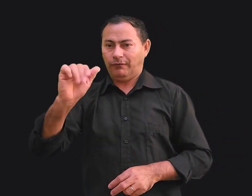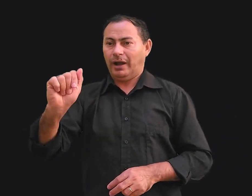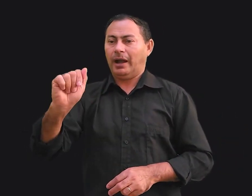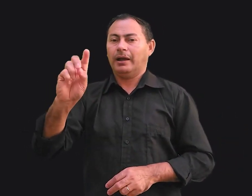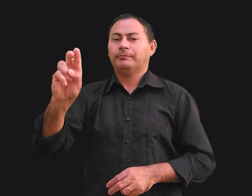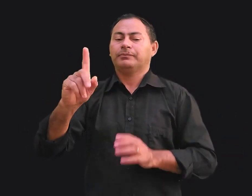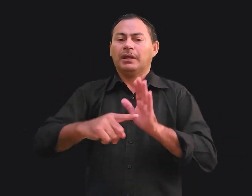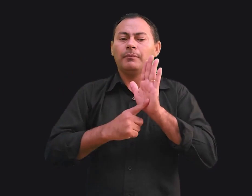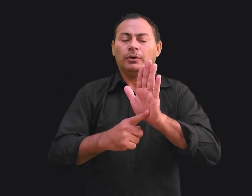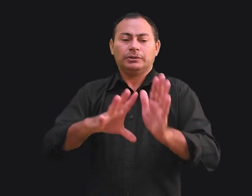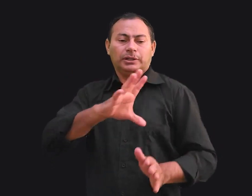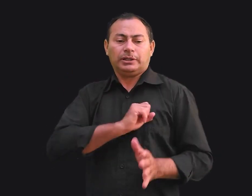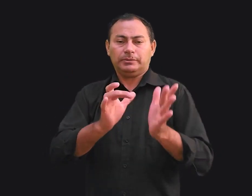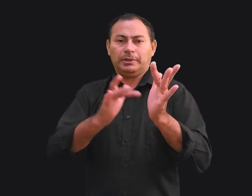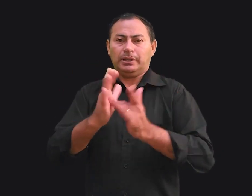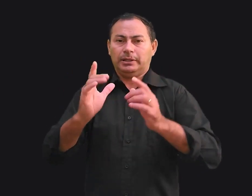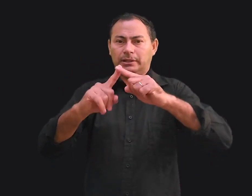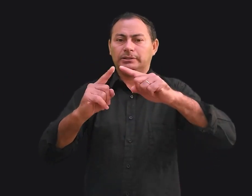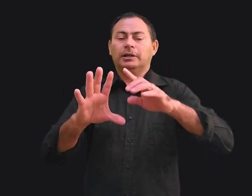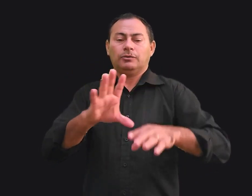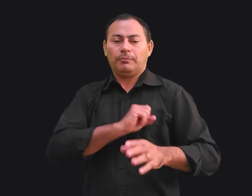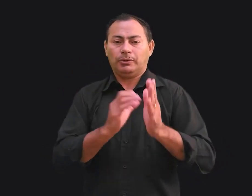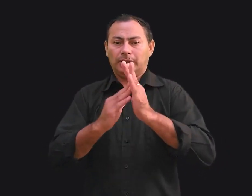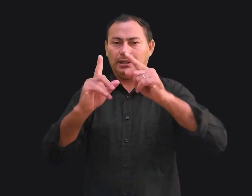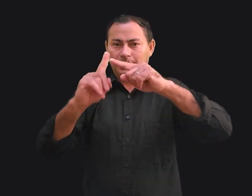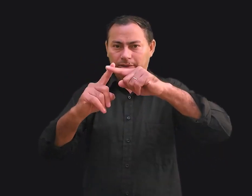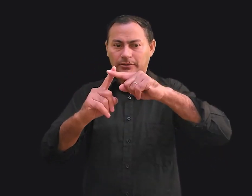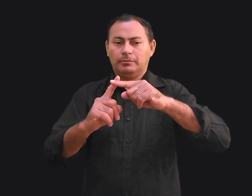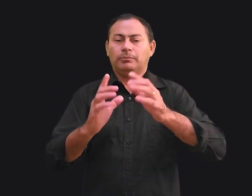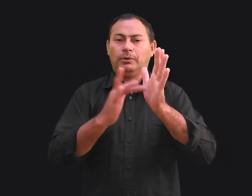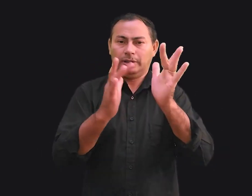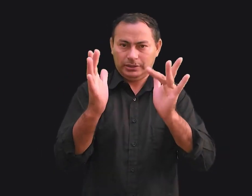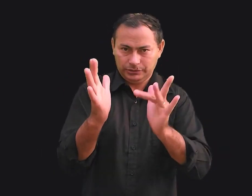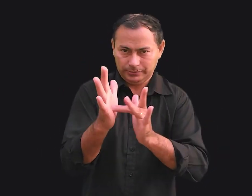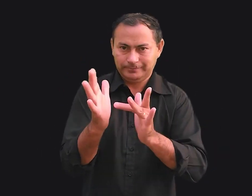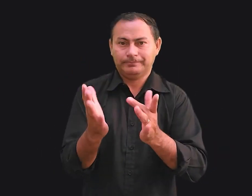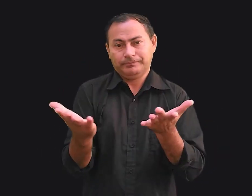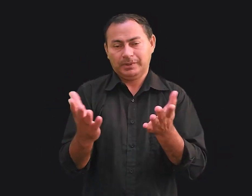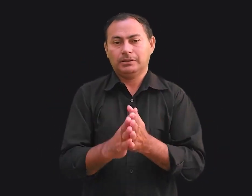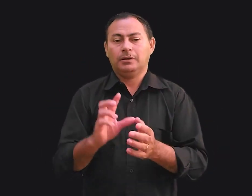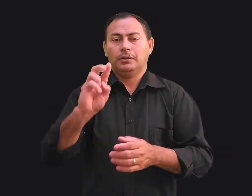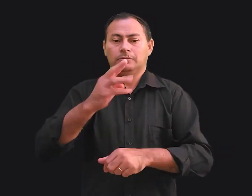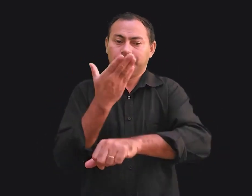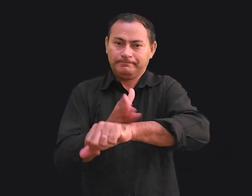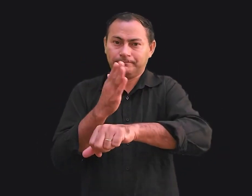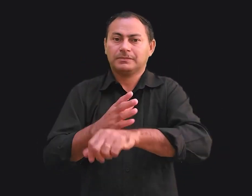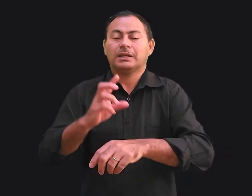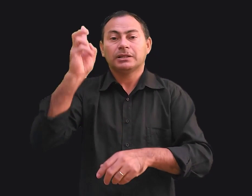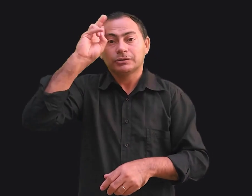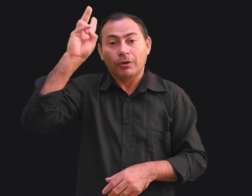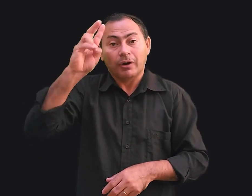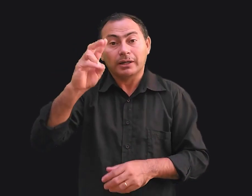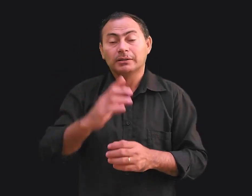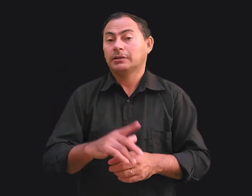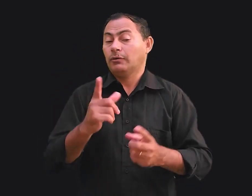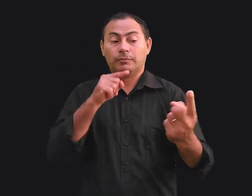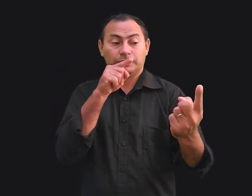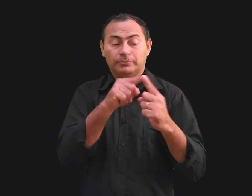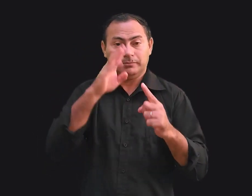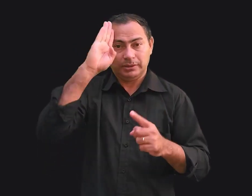amor de Cristo pela igreja e o amor da igreja por Cristo. Essa aplicação alegórica existe, mas não é o objetivo principal